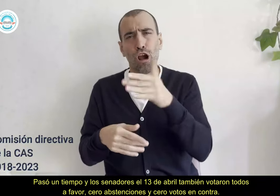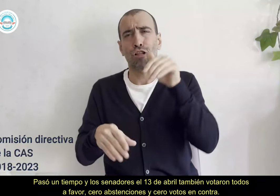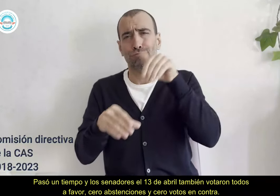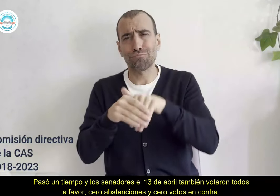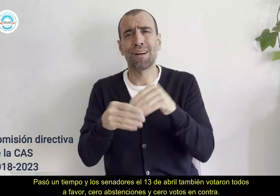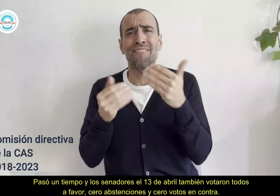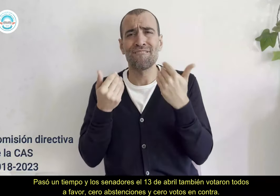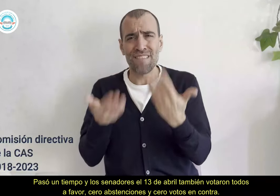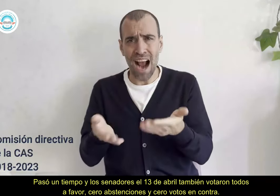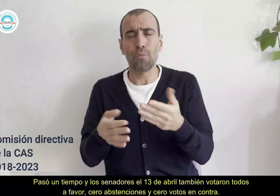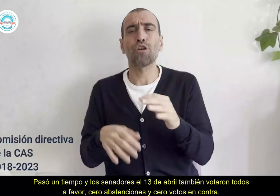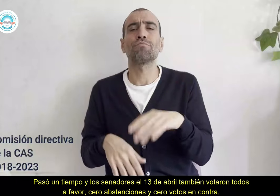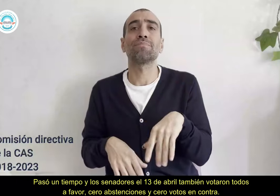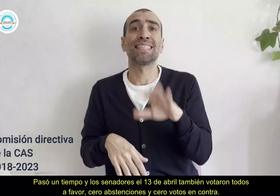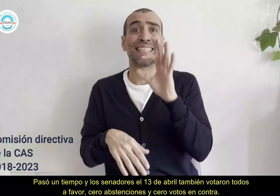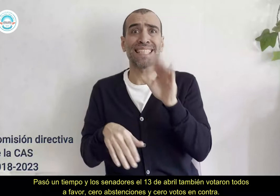también votaron todos a favor,